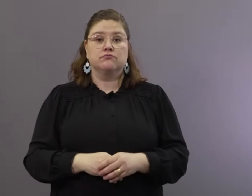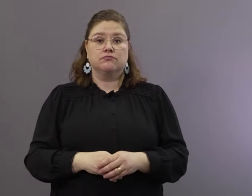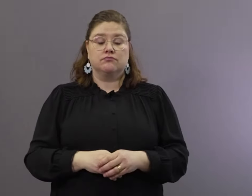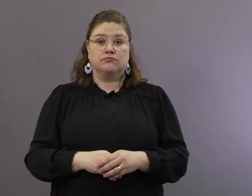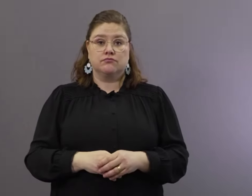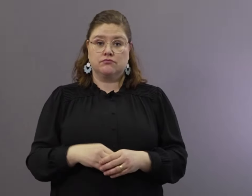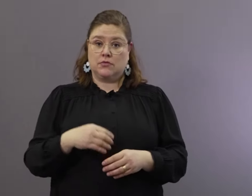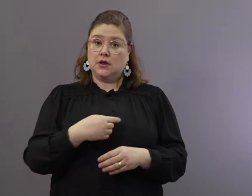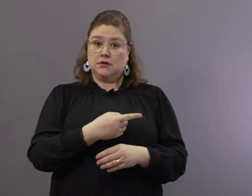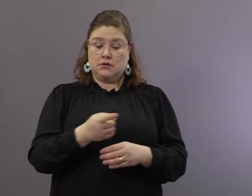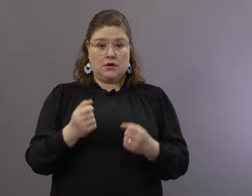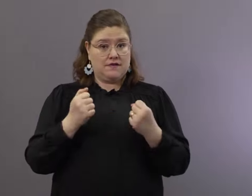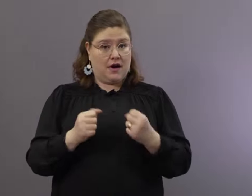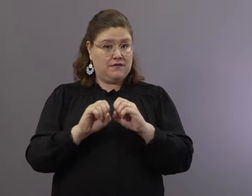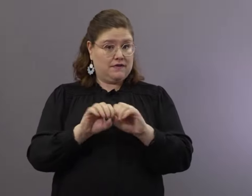ansiosta